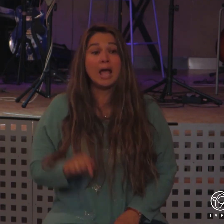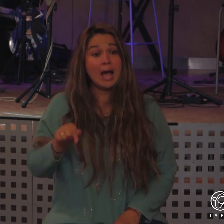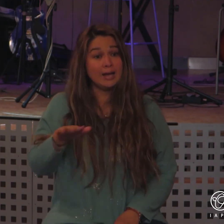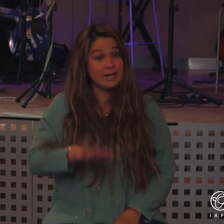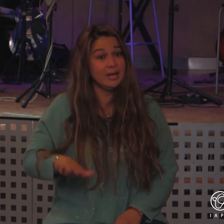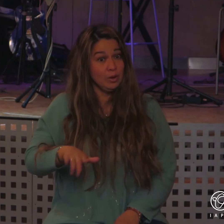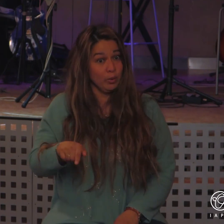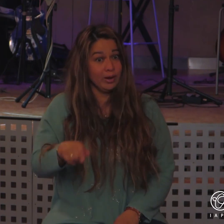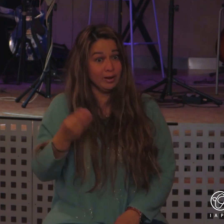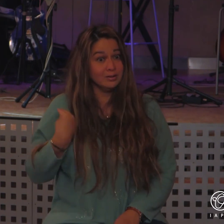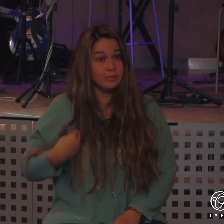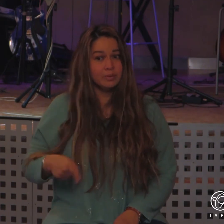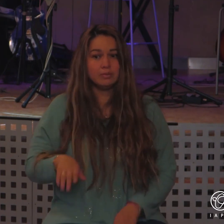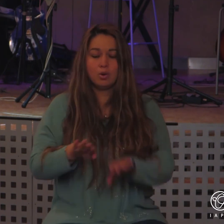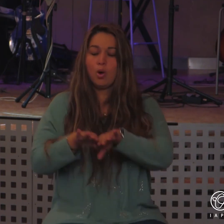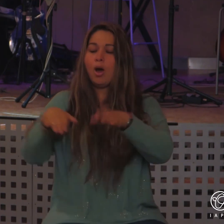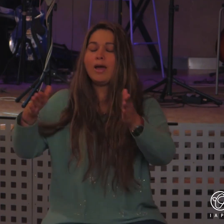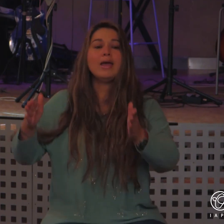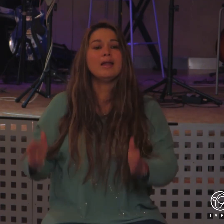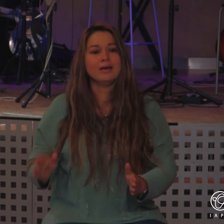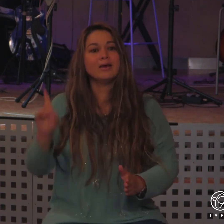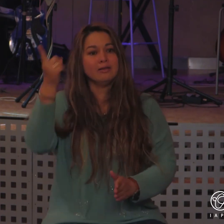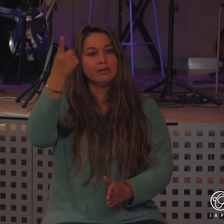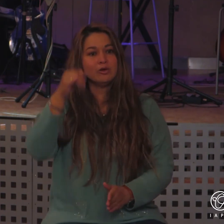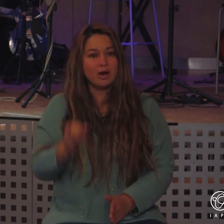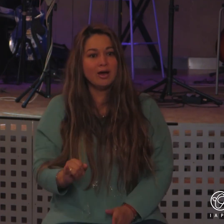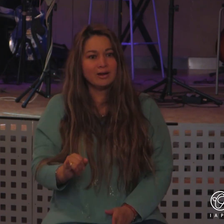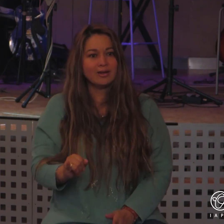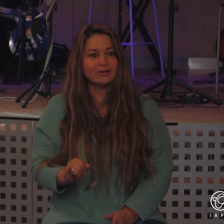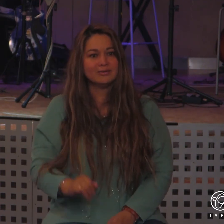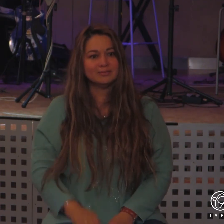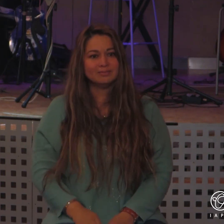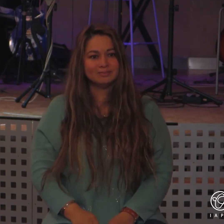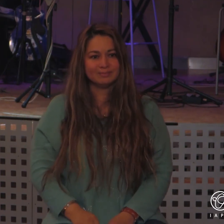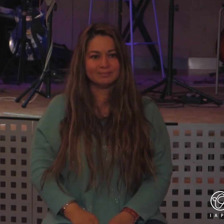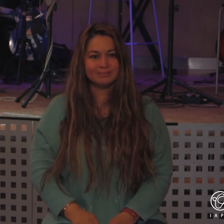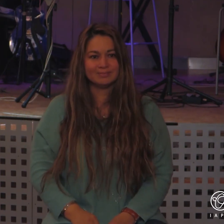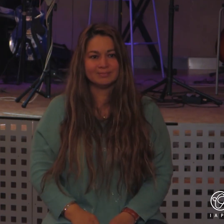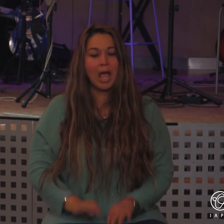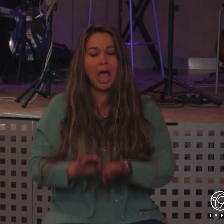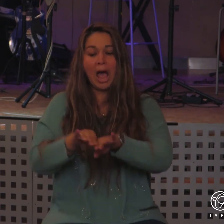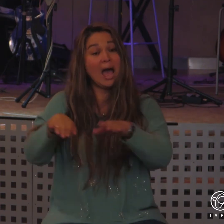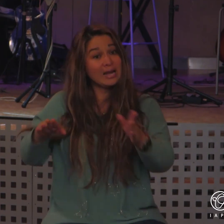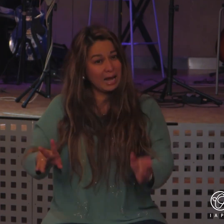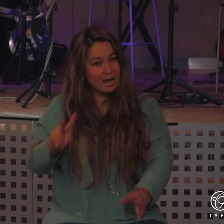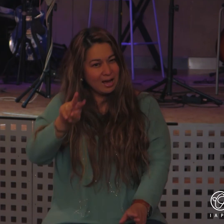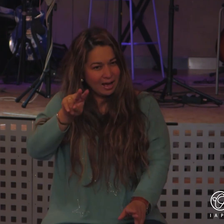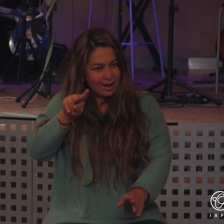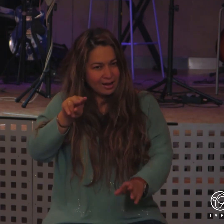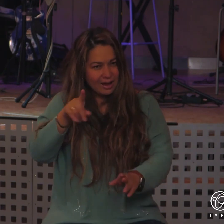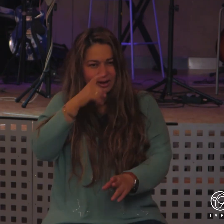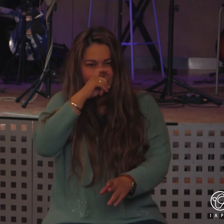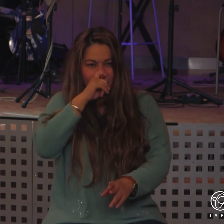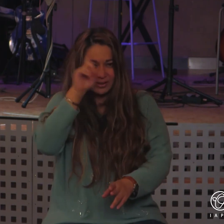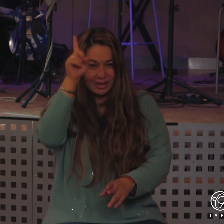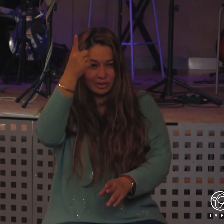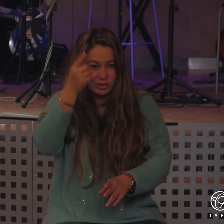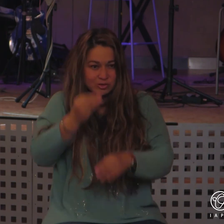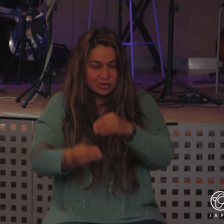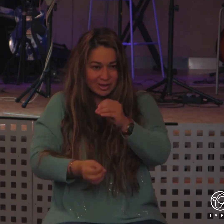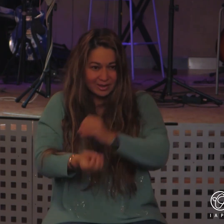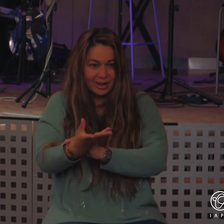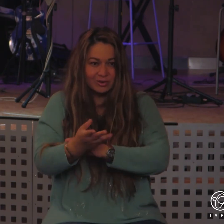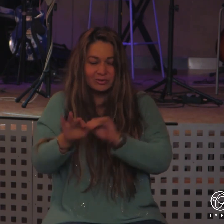Mizpa también, junto con todos ellos. Mizpa, por lo tanto, es un lugar de adoración.